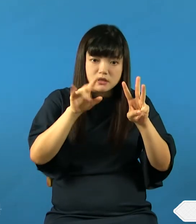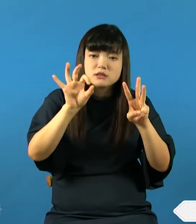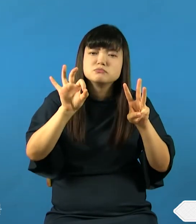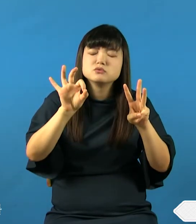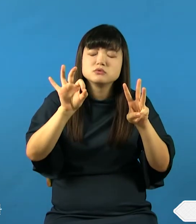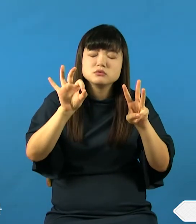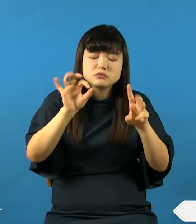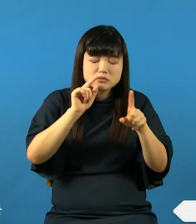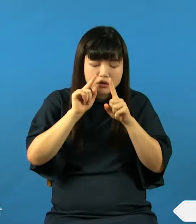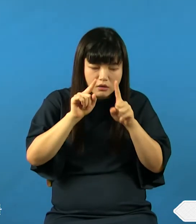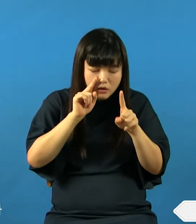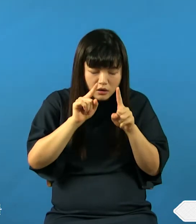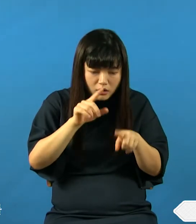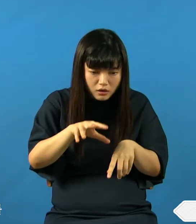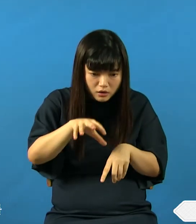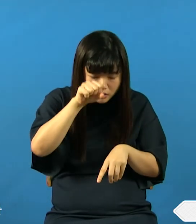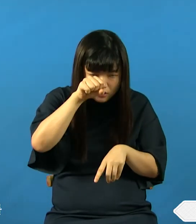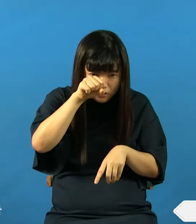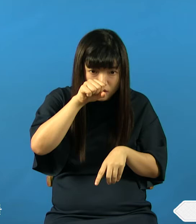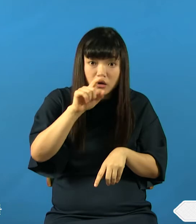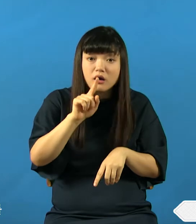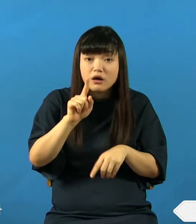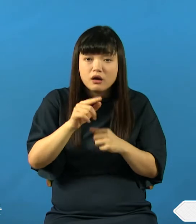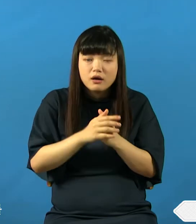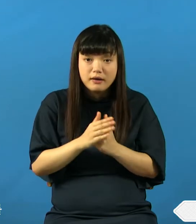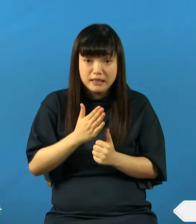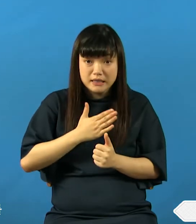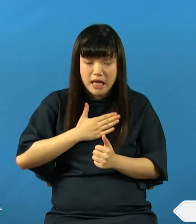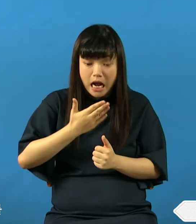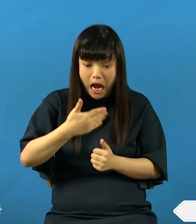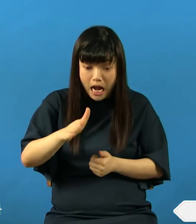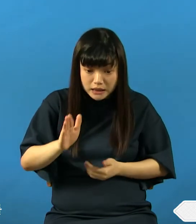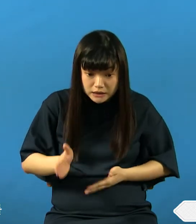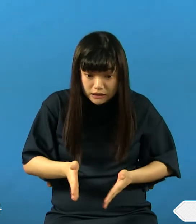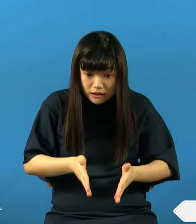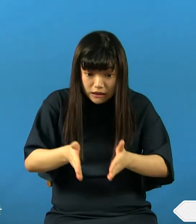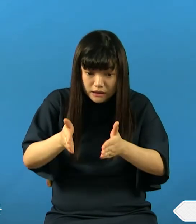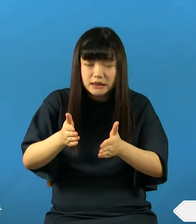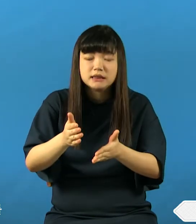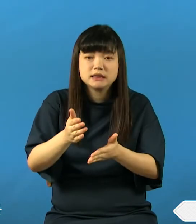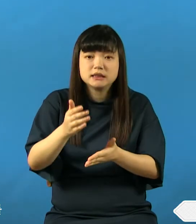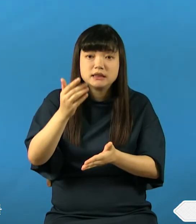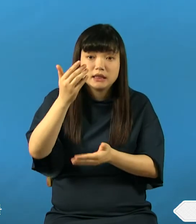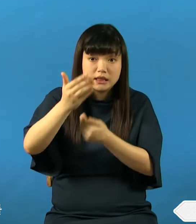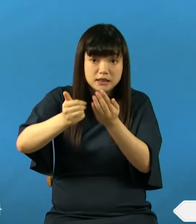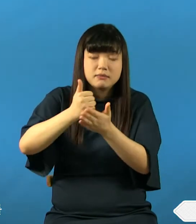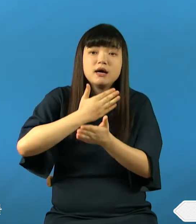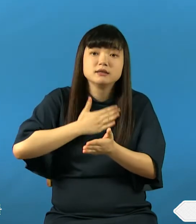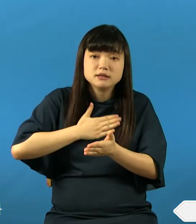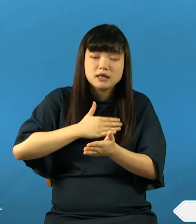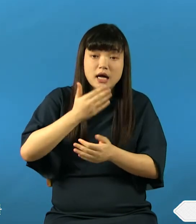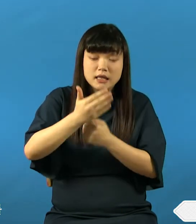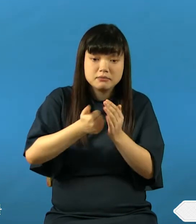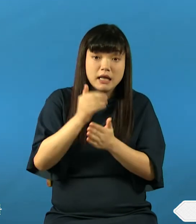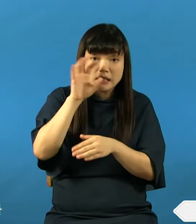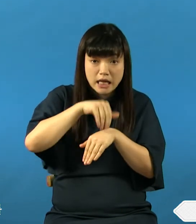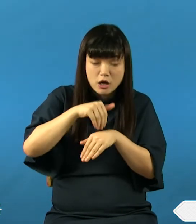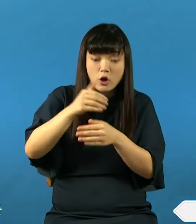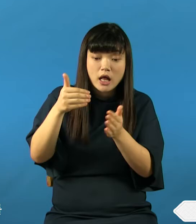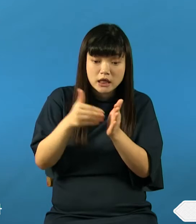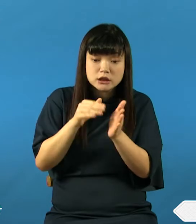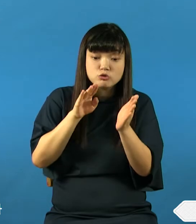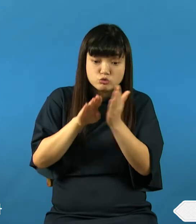23장 10절 말씀에 눈이 딱 멎었습니다. 내가 가는 길을 그가 아시나니 그가